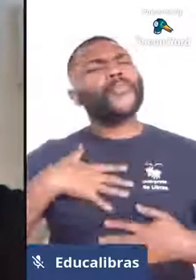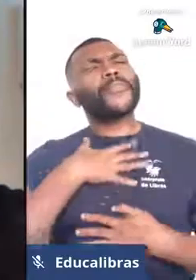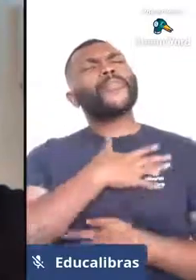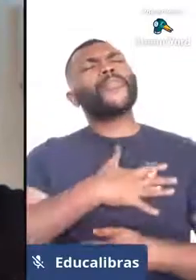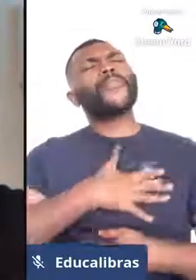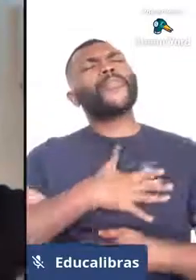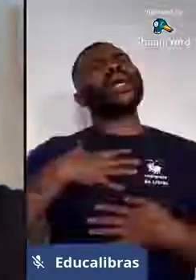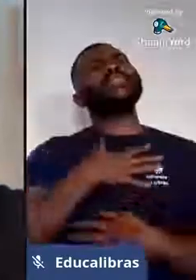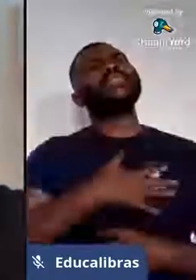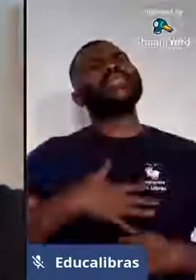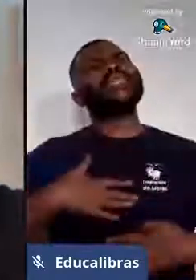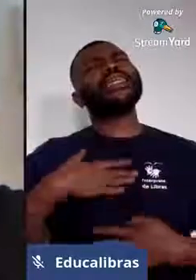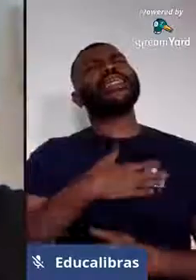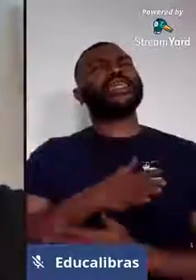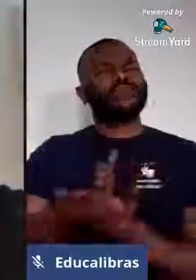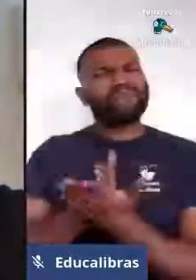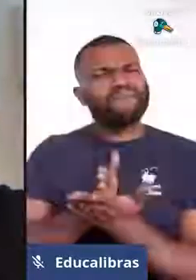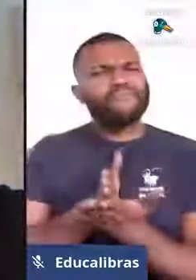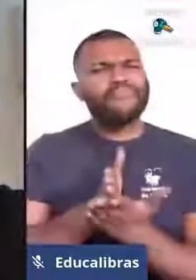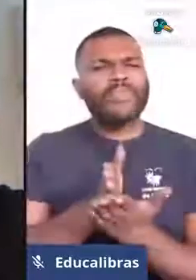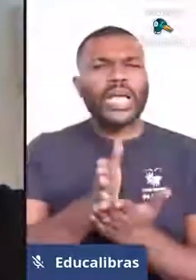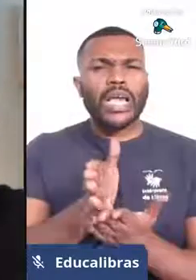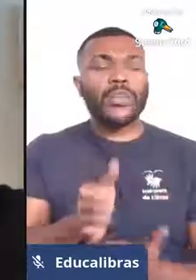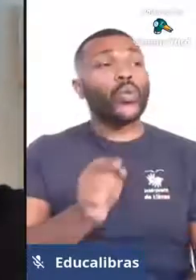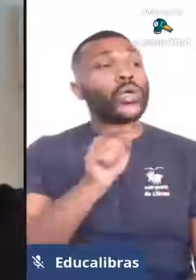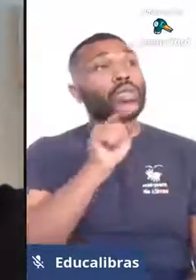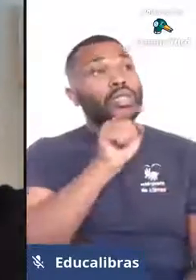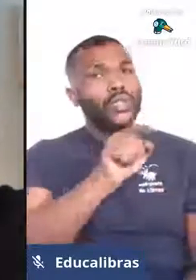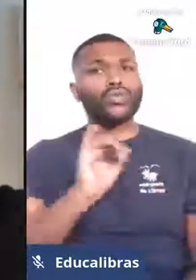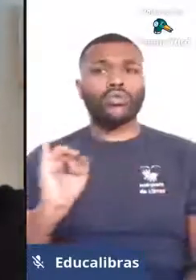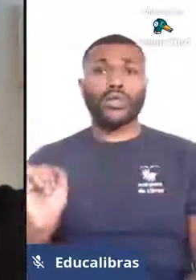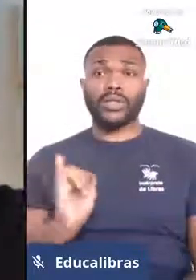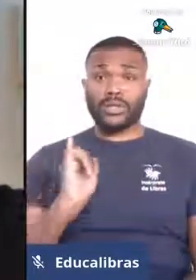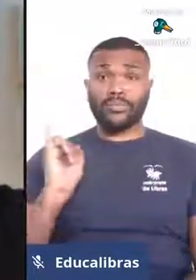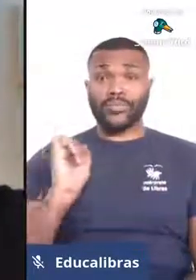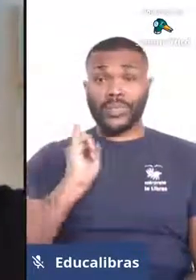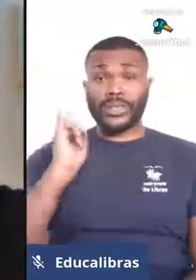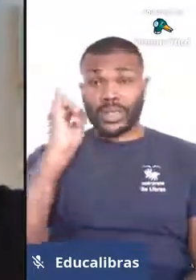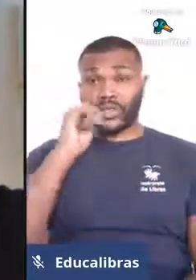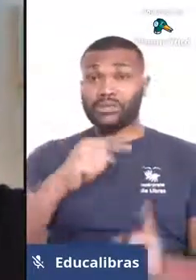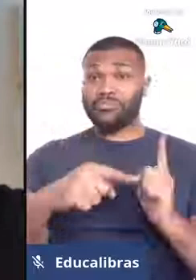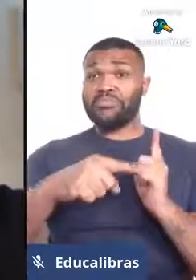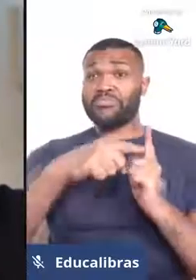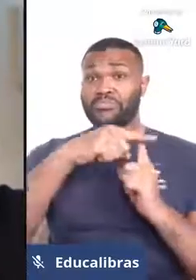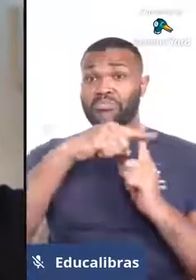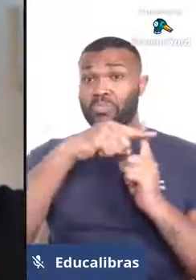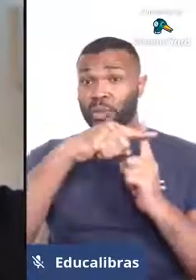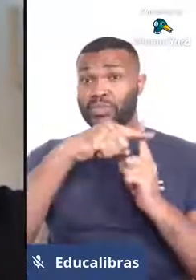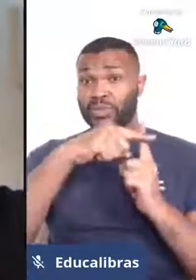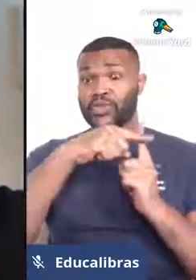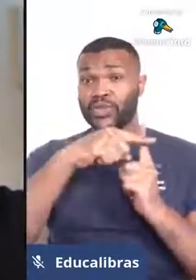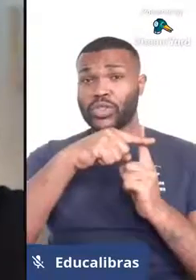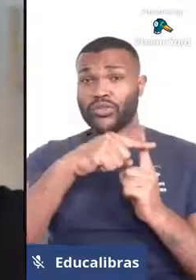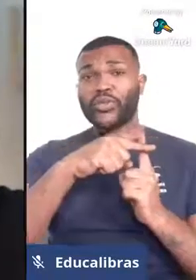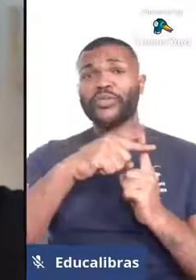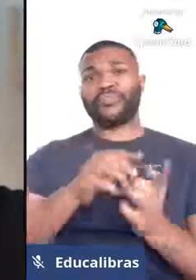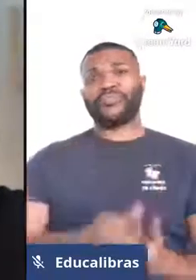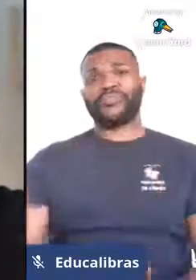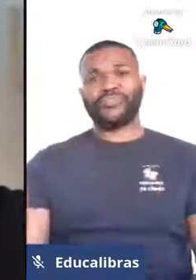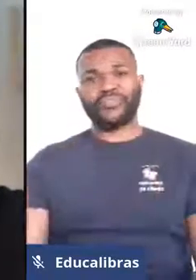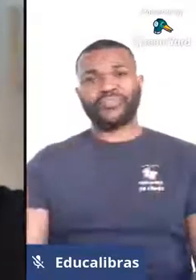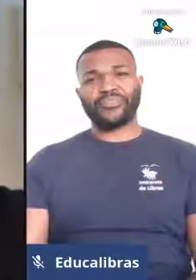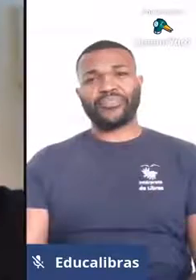caminho. Então, eu acho que isso é um aspecto a se considerar, o lado positivo e não só de forçar.